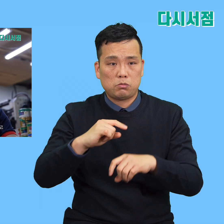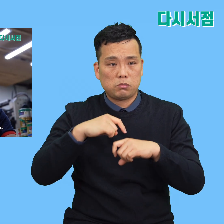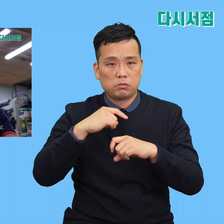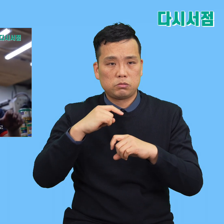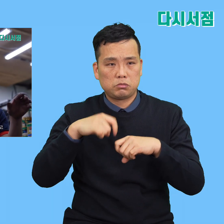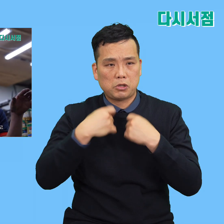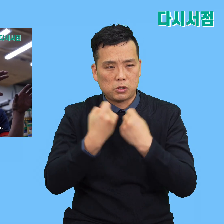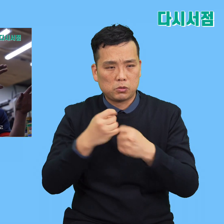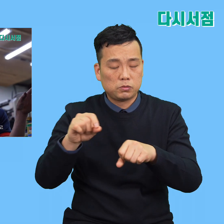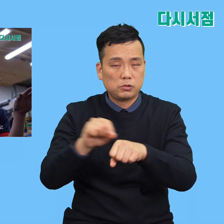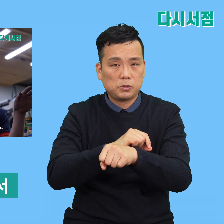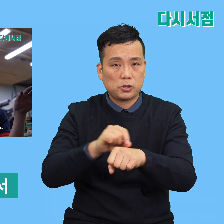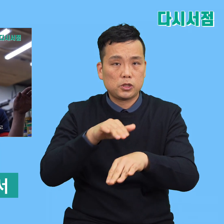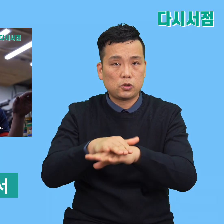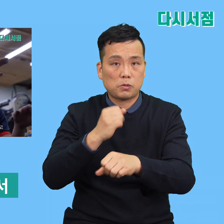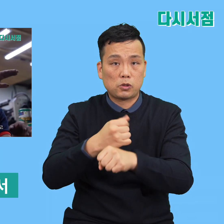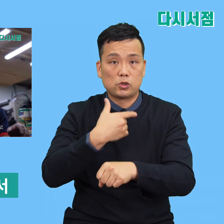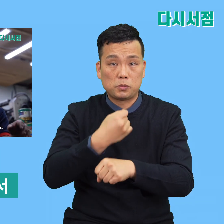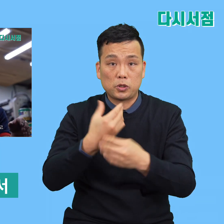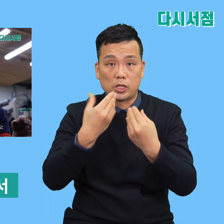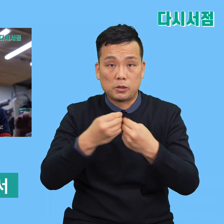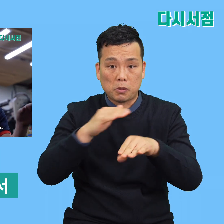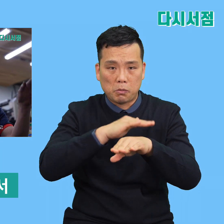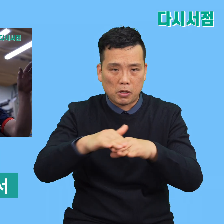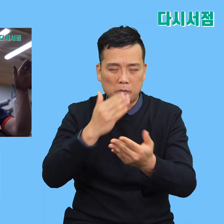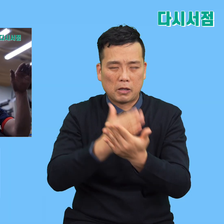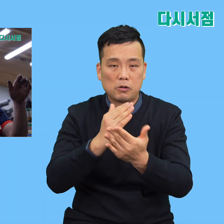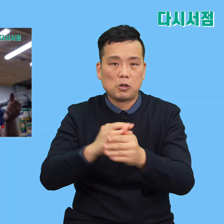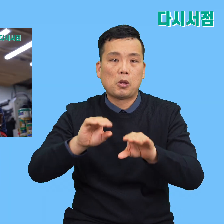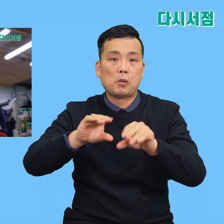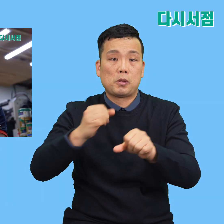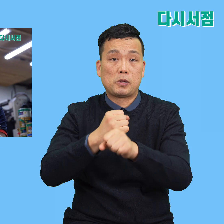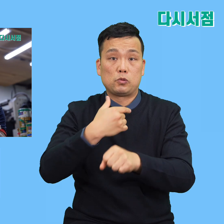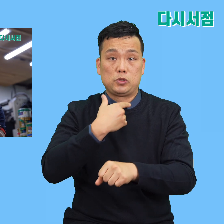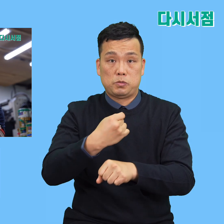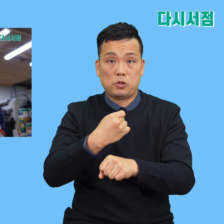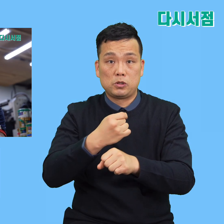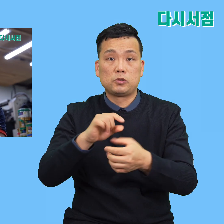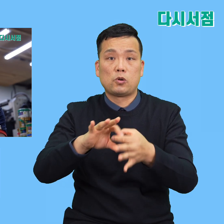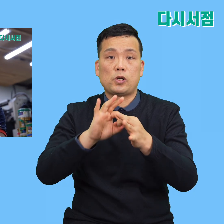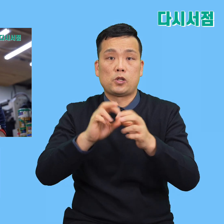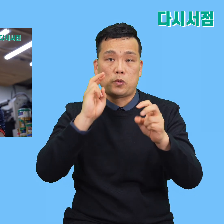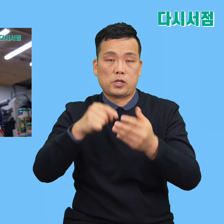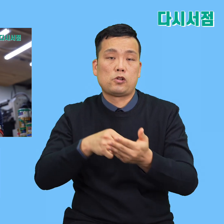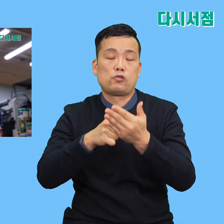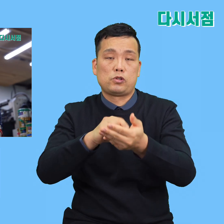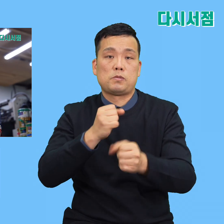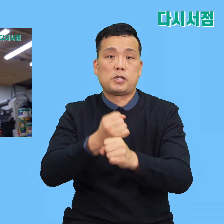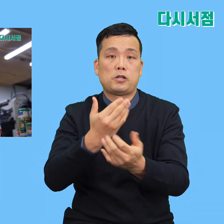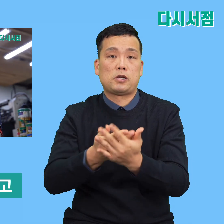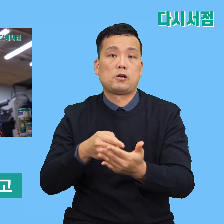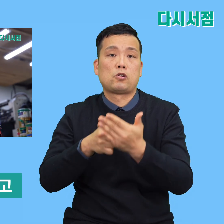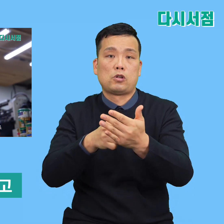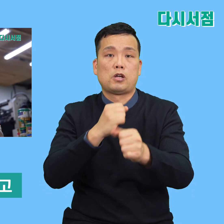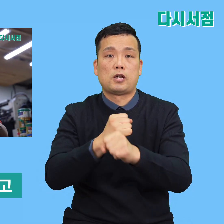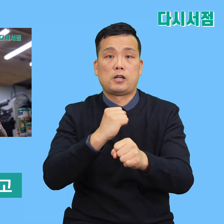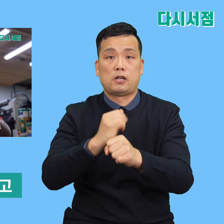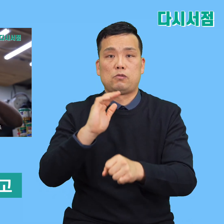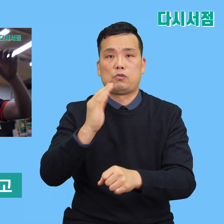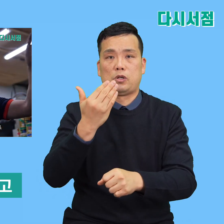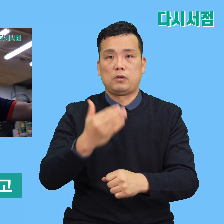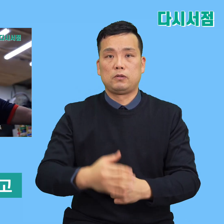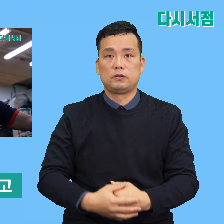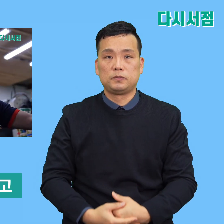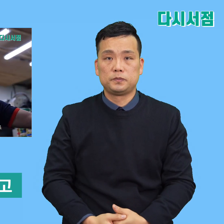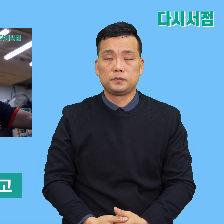뭐 특별하게 뭘 하고 싶다. 거기에 뭐 애플을 올려갖고 뭐 거기에 이렇게 해갖고 좀 올록올록하게 좀 만들고 싶다. 그럼 이제 그 애플